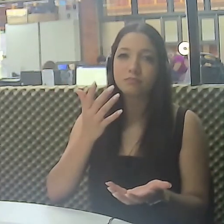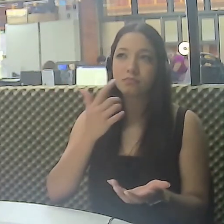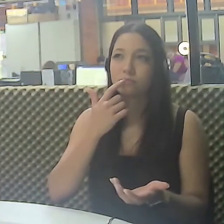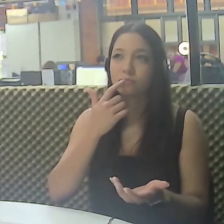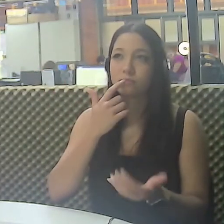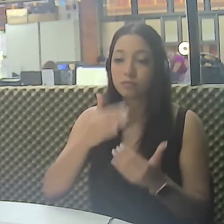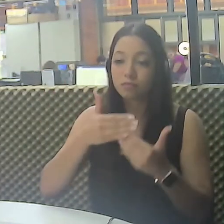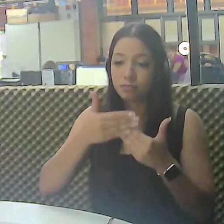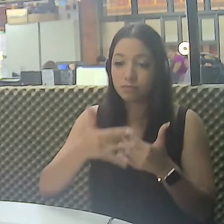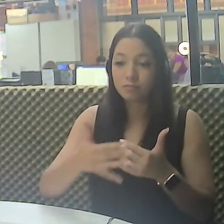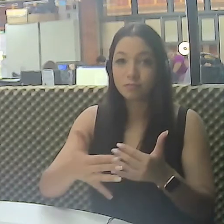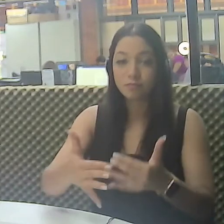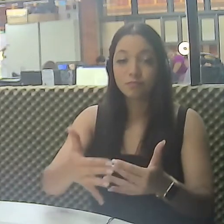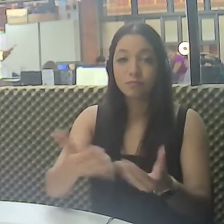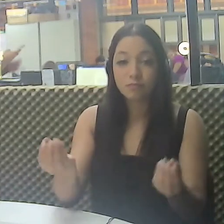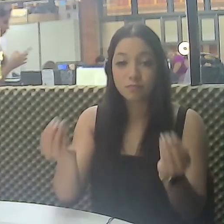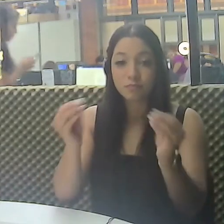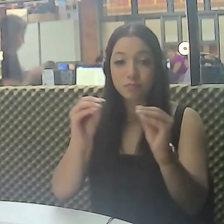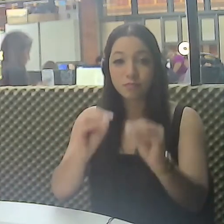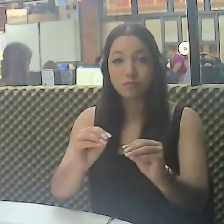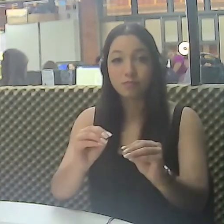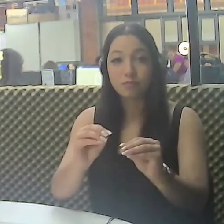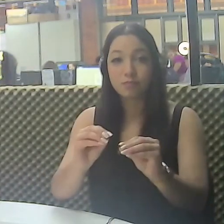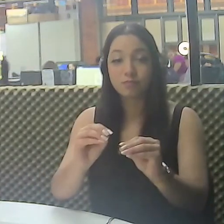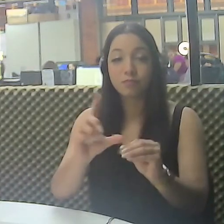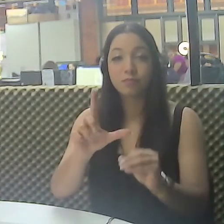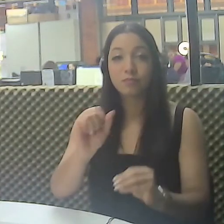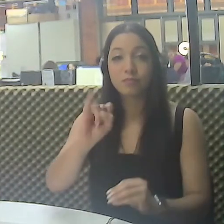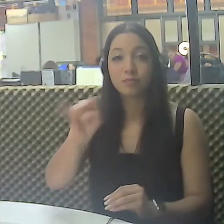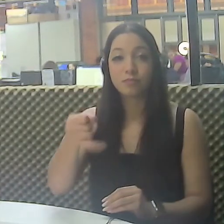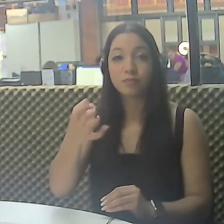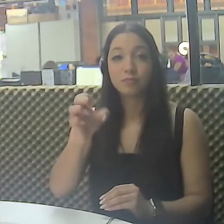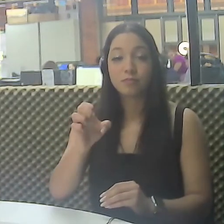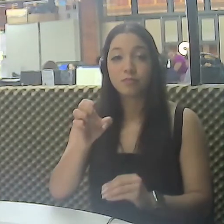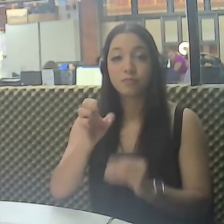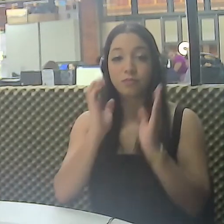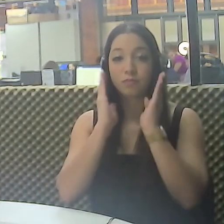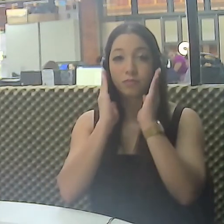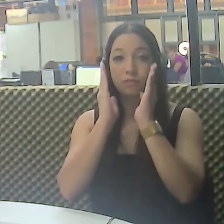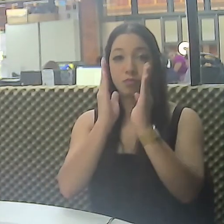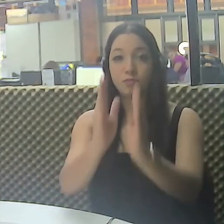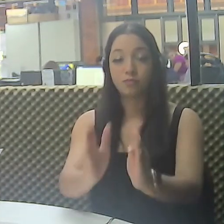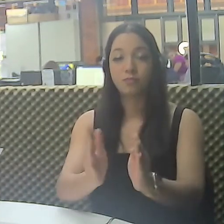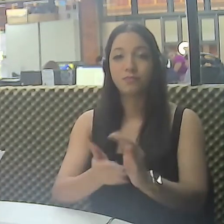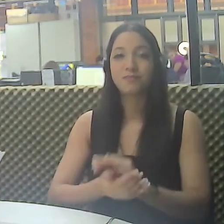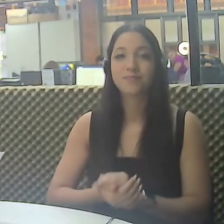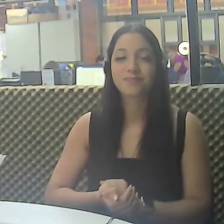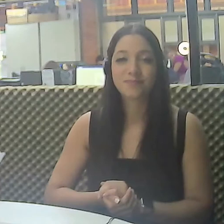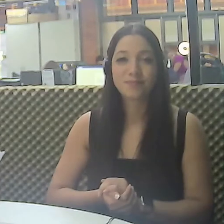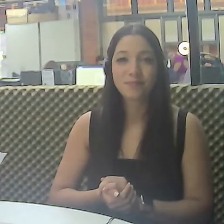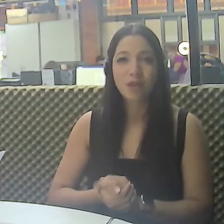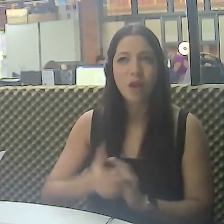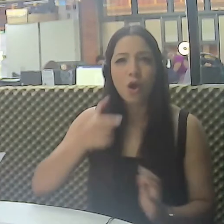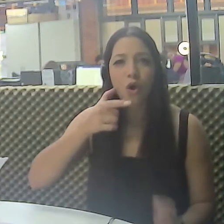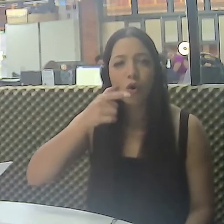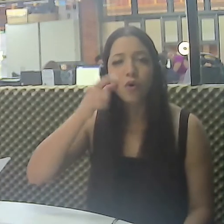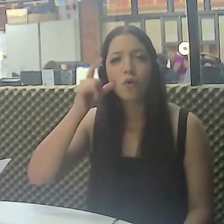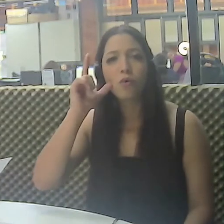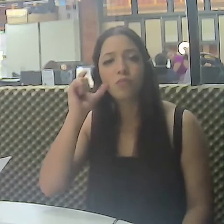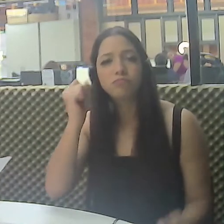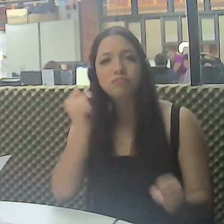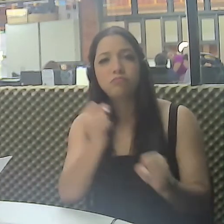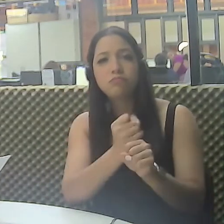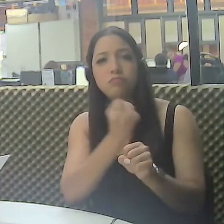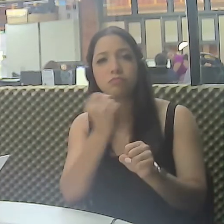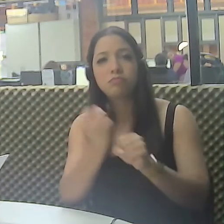que segue com a colocação de pré-lajes no vão contemplado com as últimas vigas. Ontem foi montagem